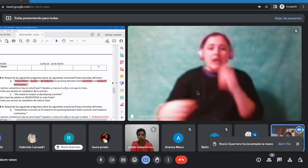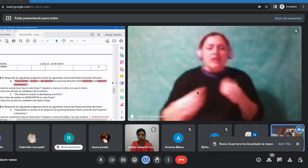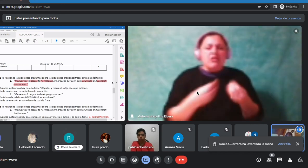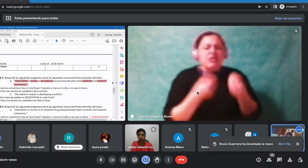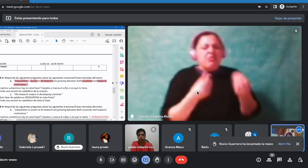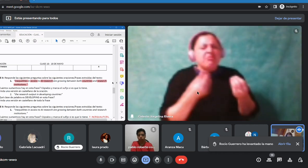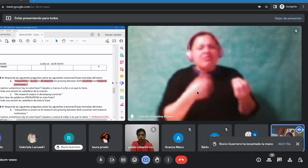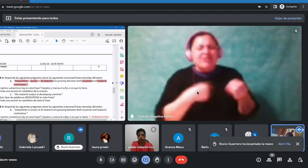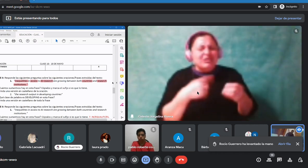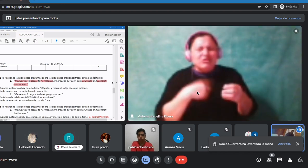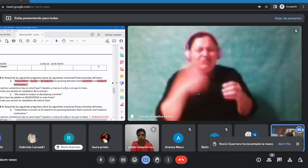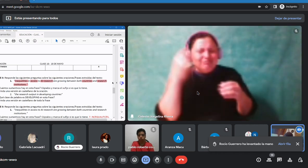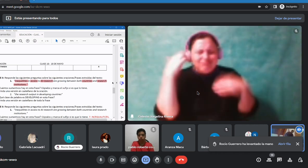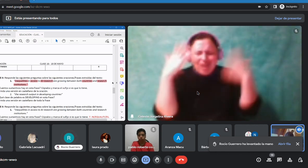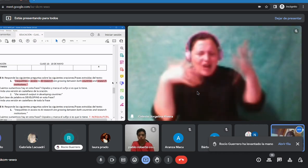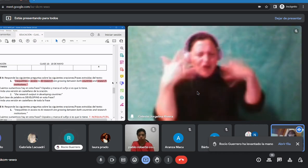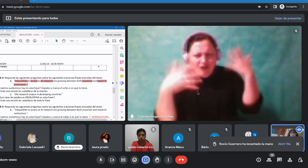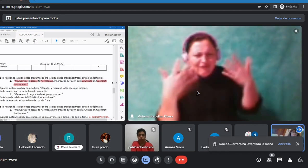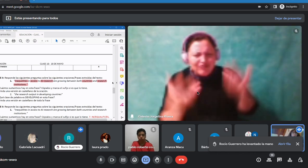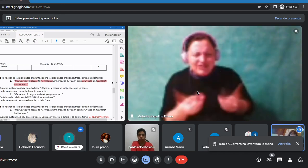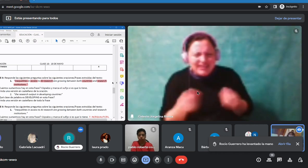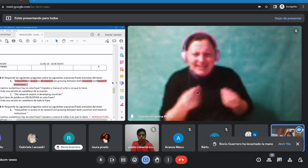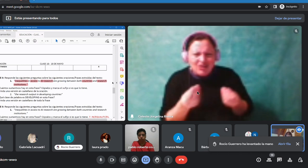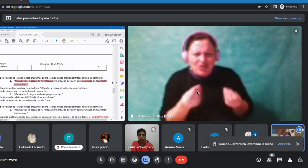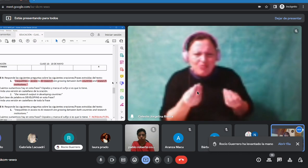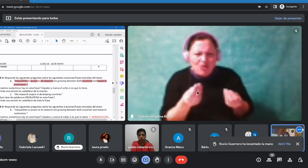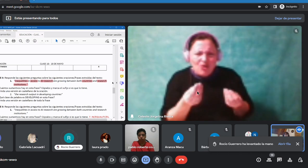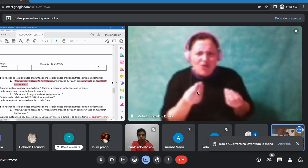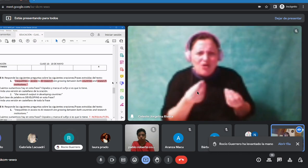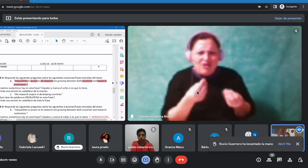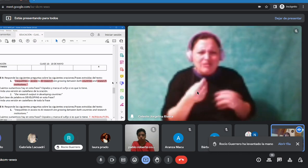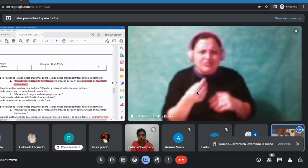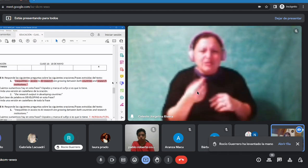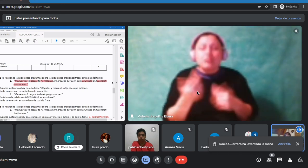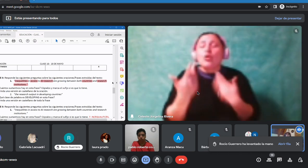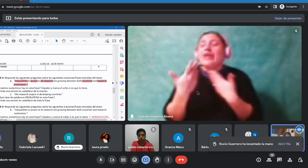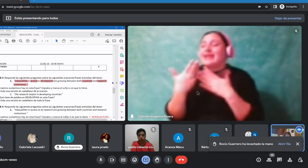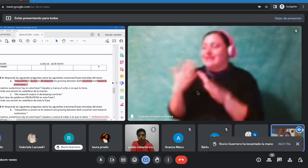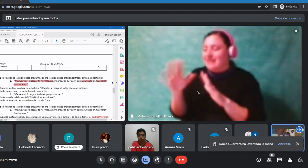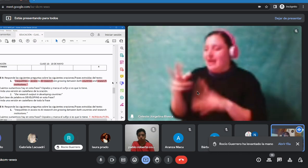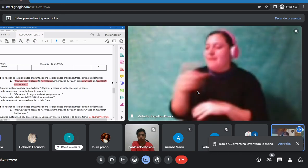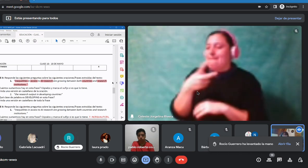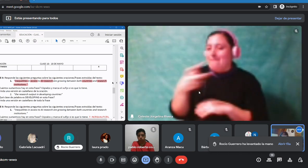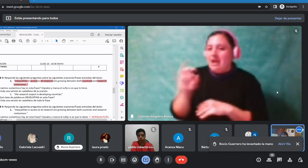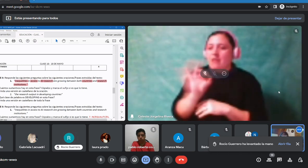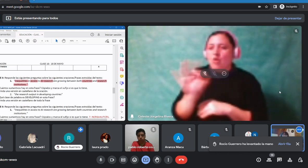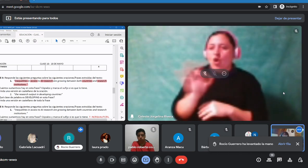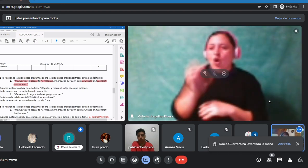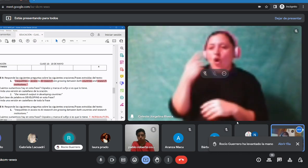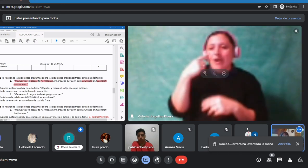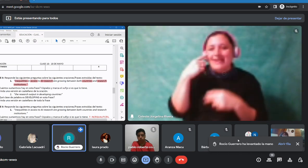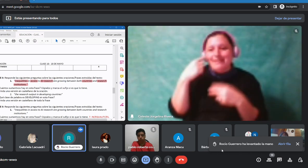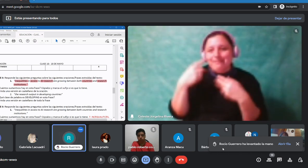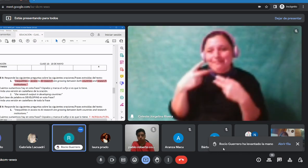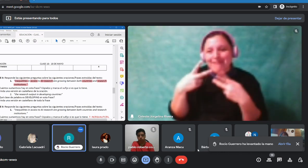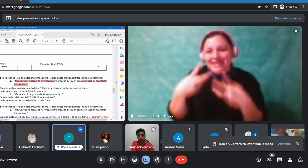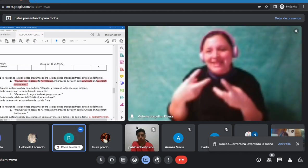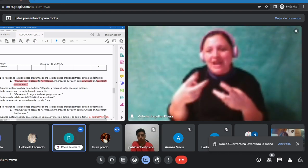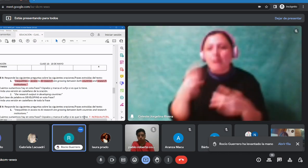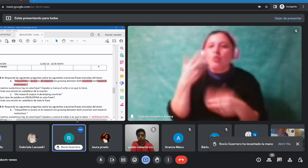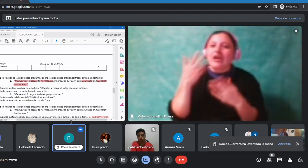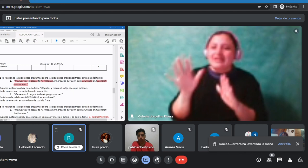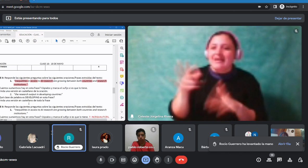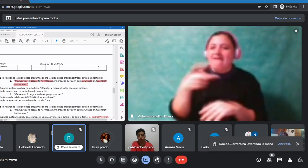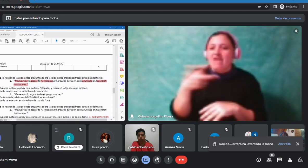Investigación. Puede ser las dos cosas, sustantivo o verbo. Puede ser investigar o investigación. Bien.